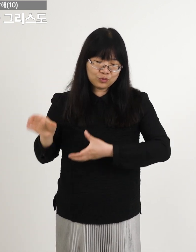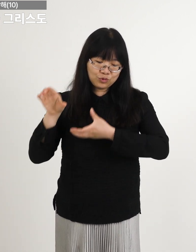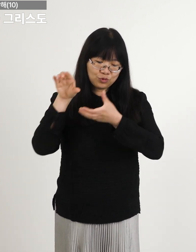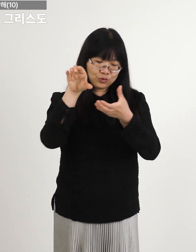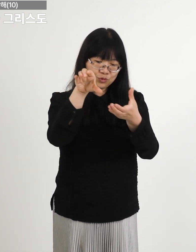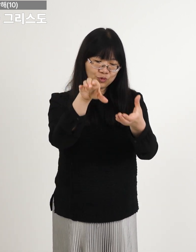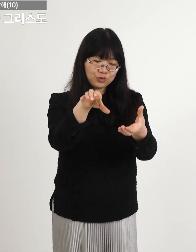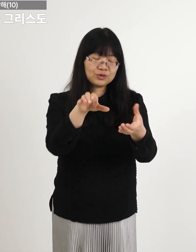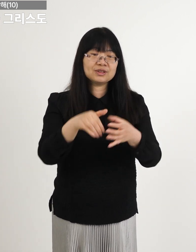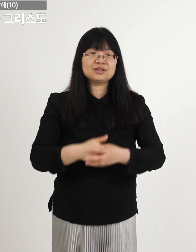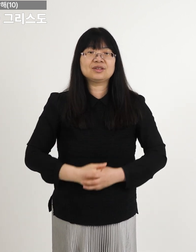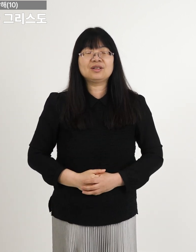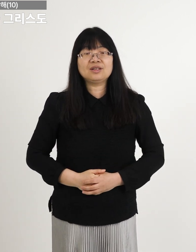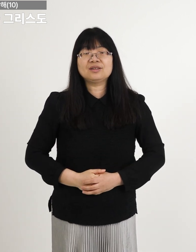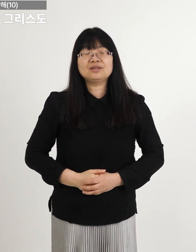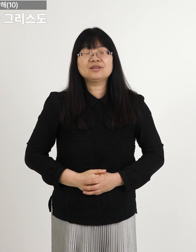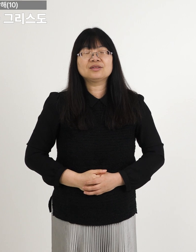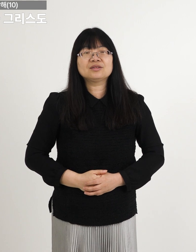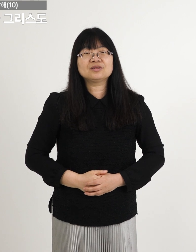부사